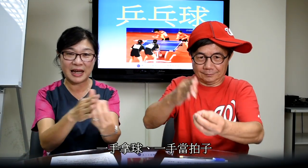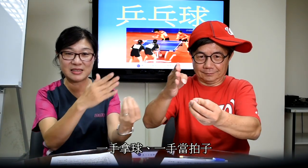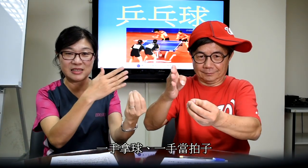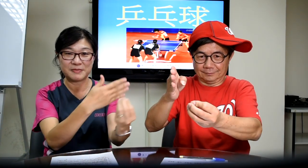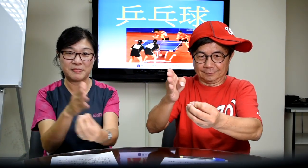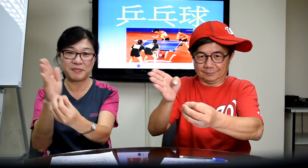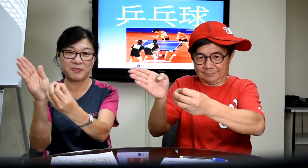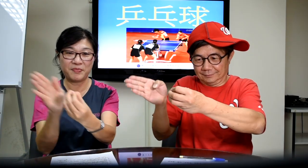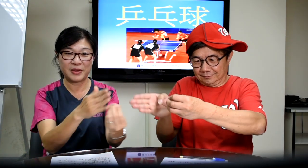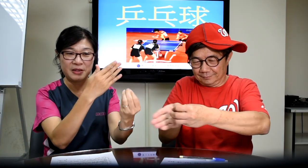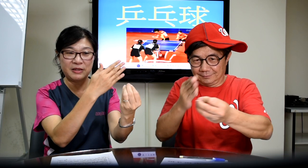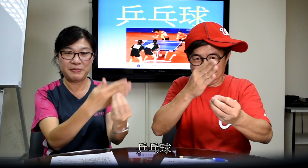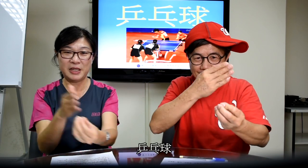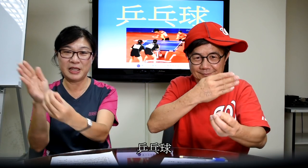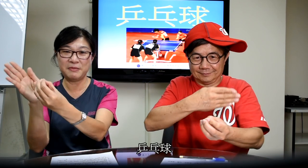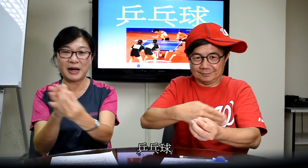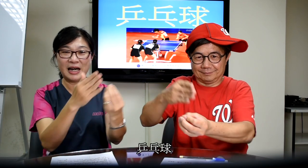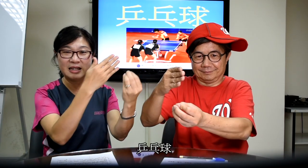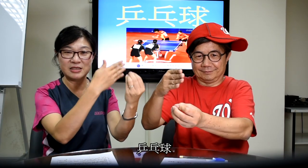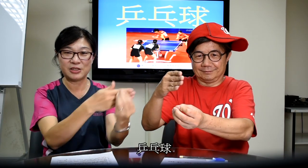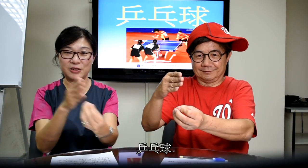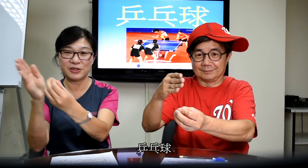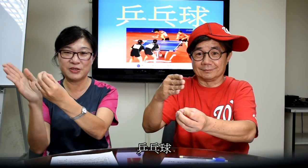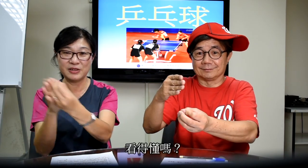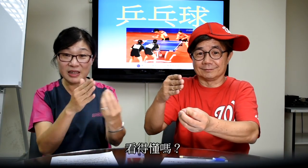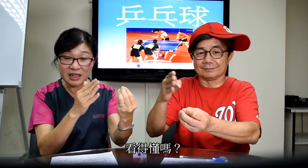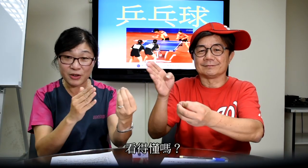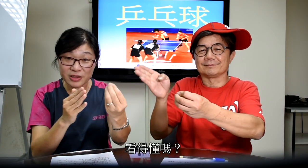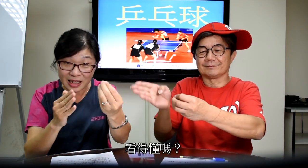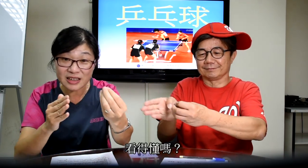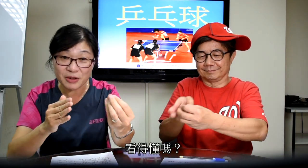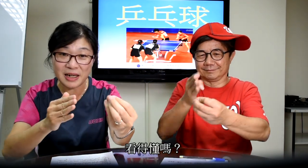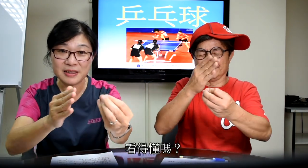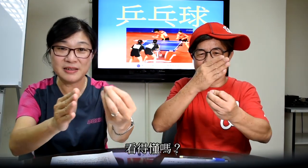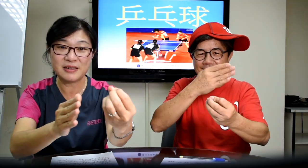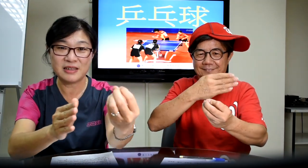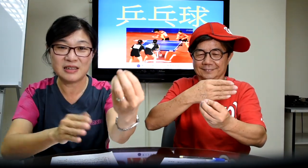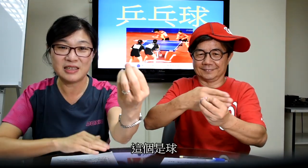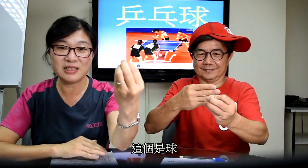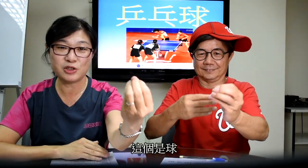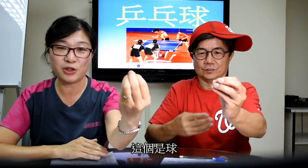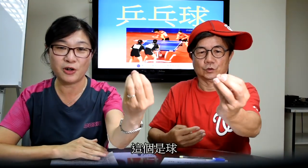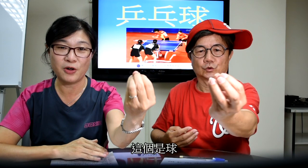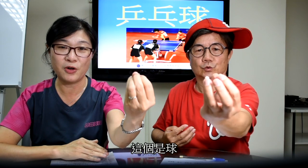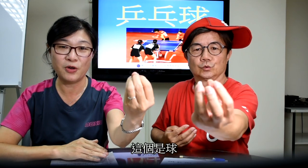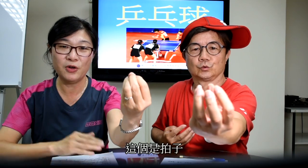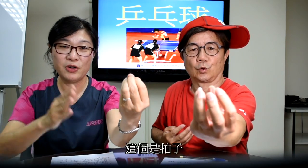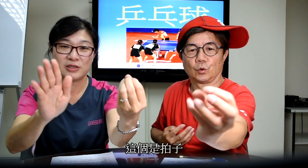子。乒乓球，会看得懂吗？这个是球，这个